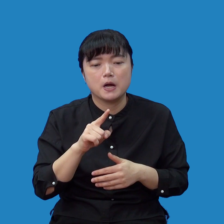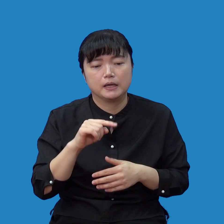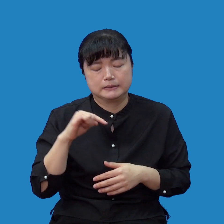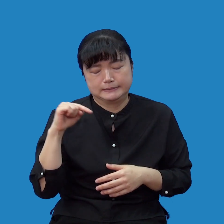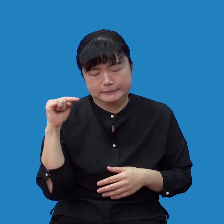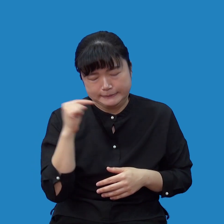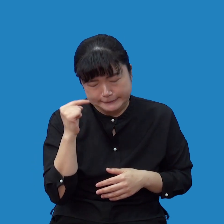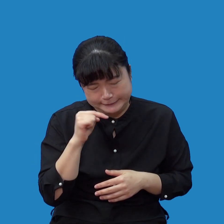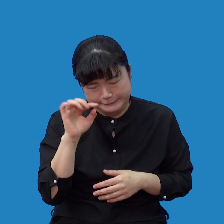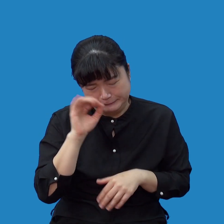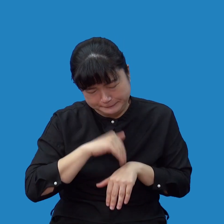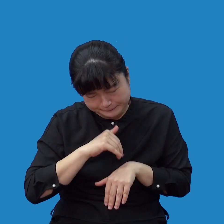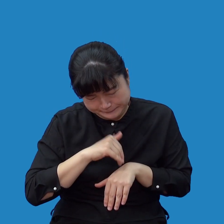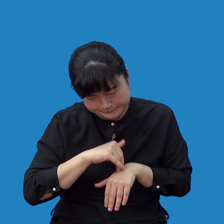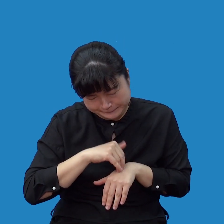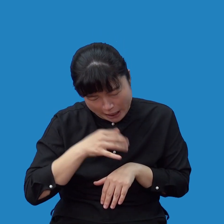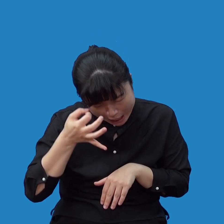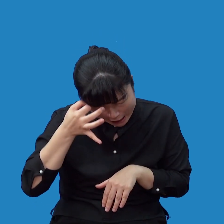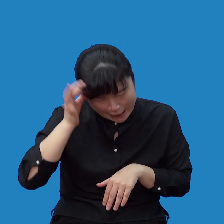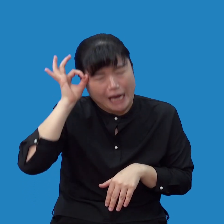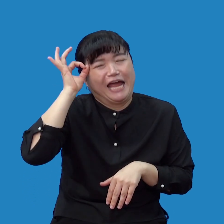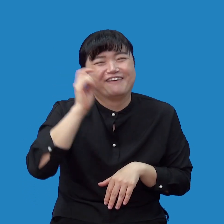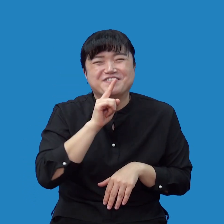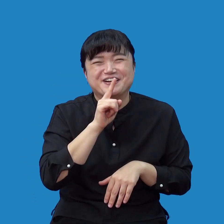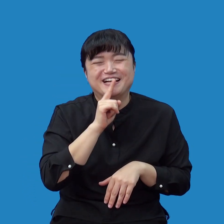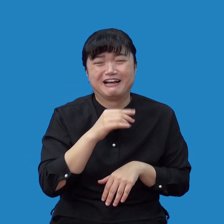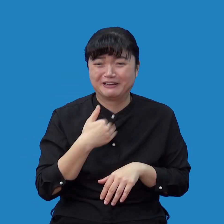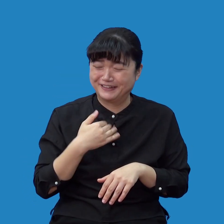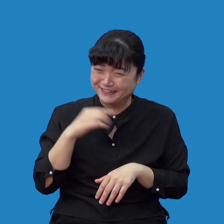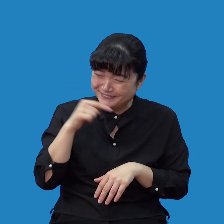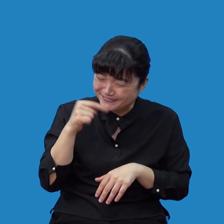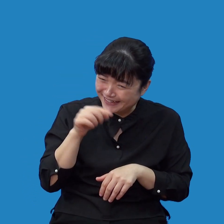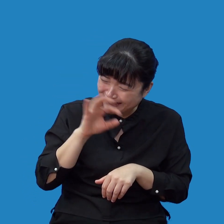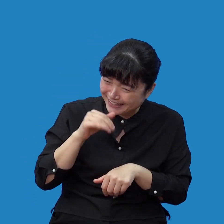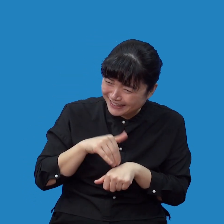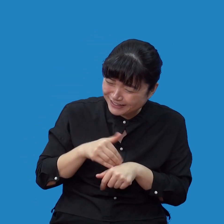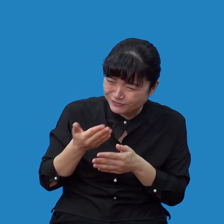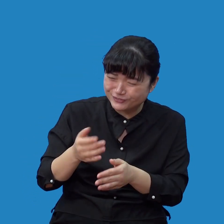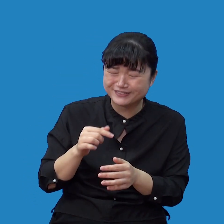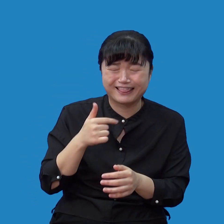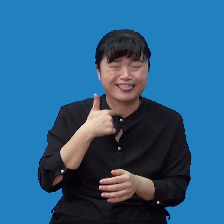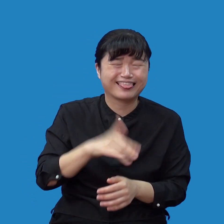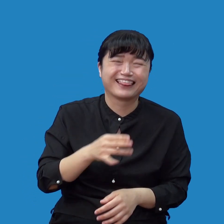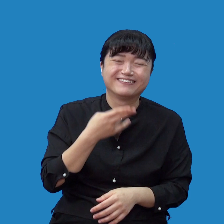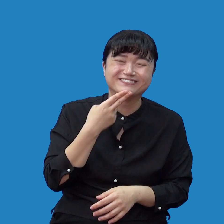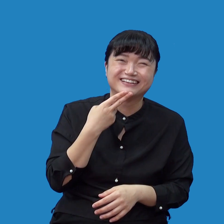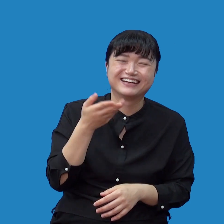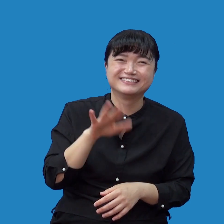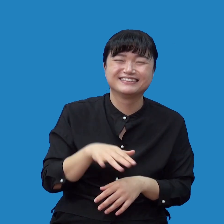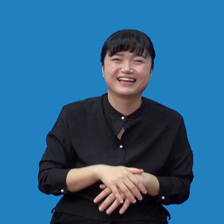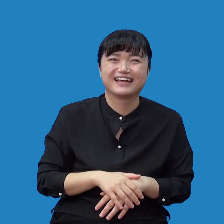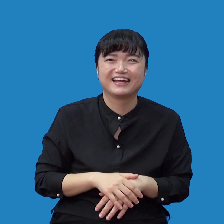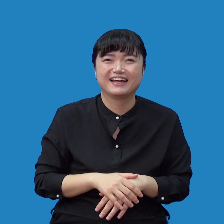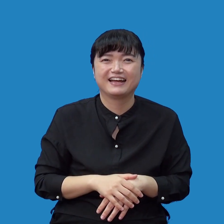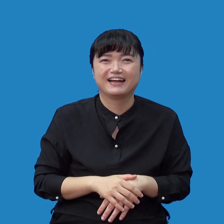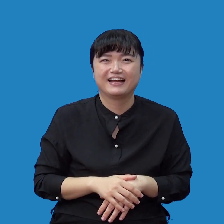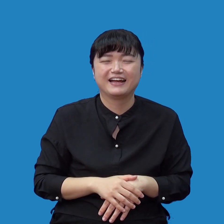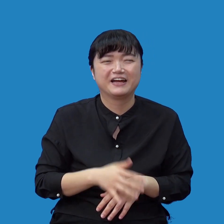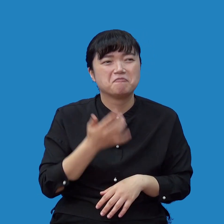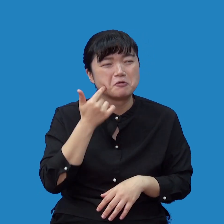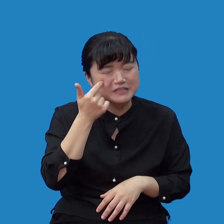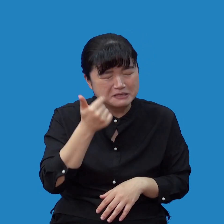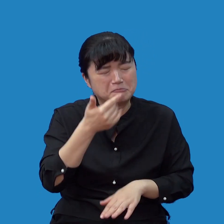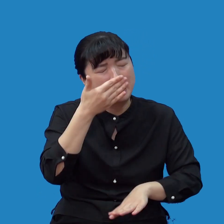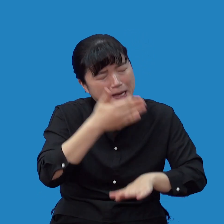훈련받은 게 떠올랐답니다. 저는 사실 혹독하게 훈련시킨 기억이 나지 않습니다. 그래서 저에게 그때 혹독하게